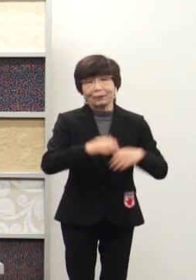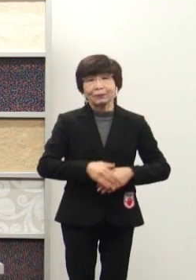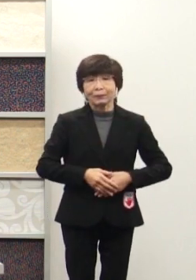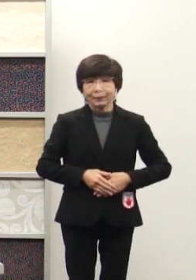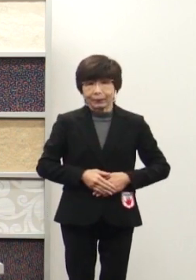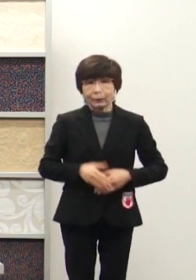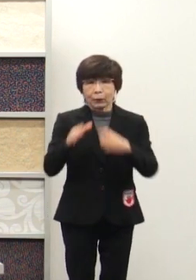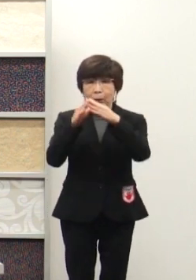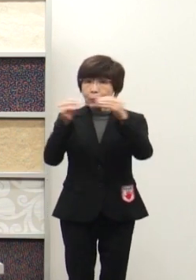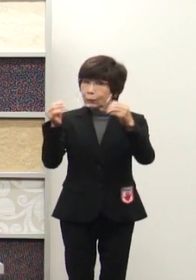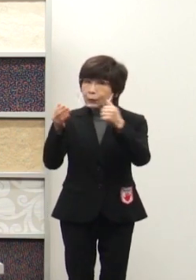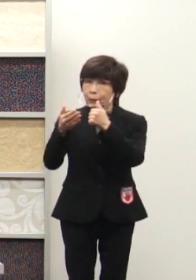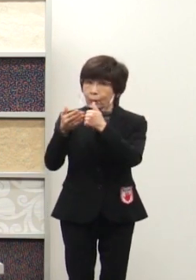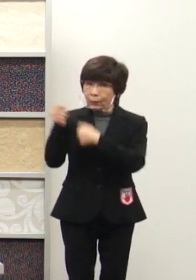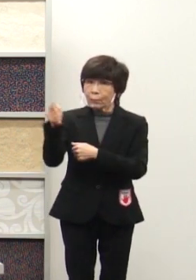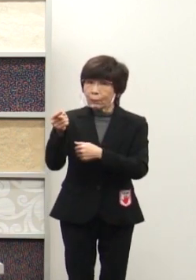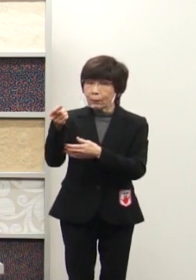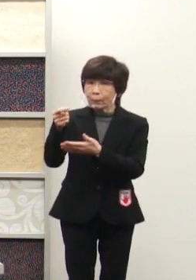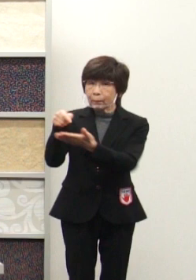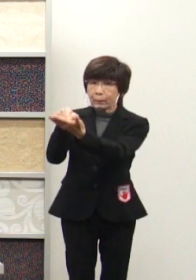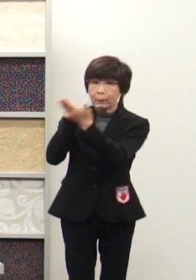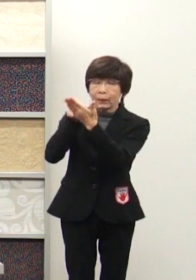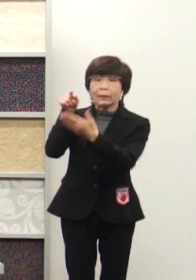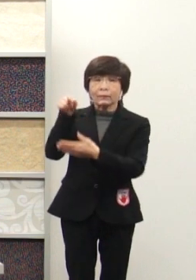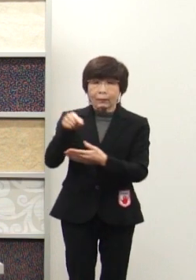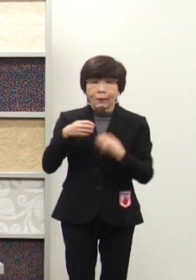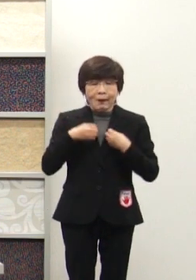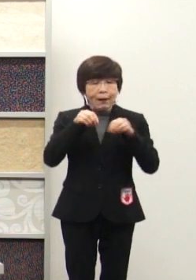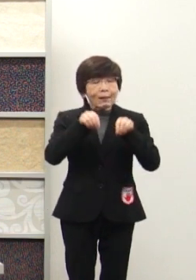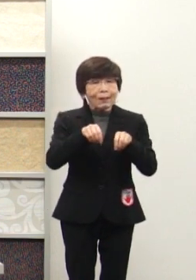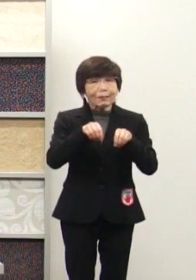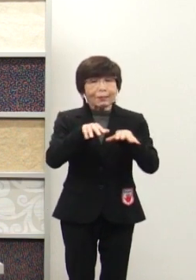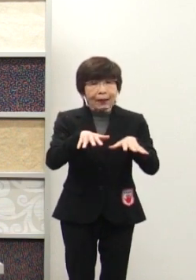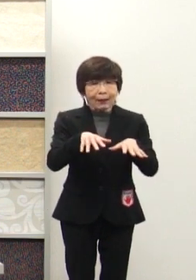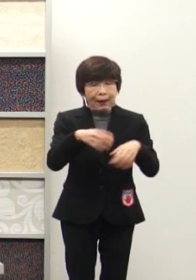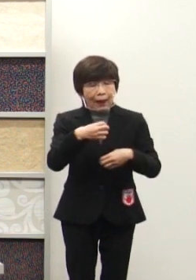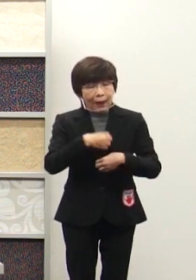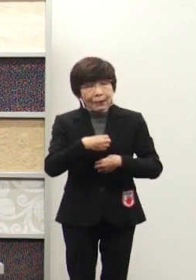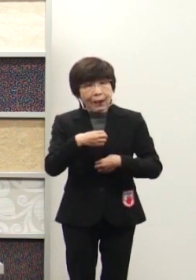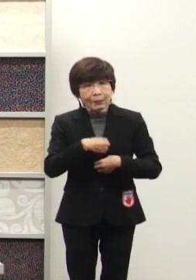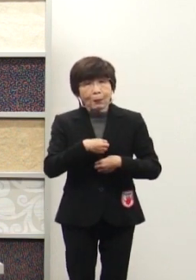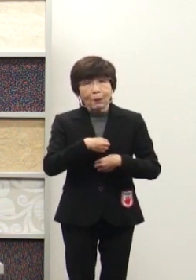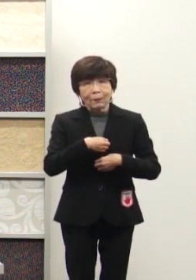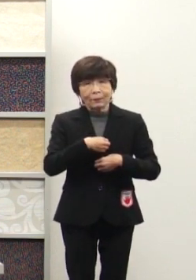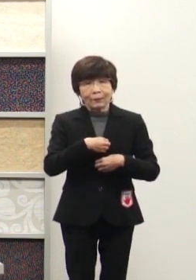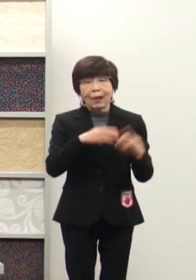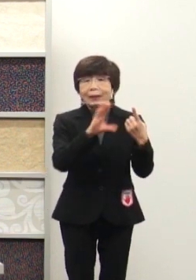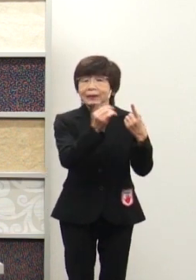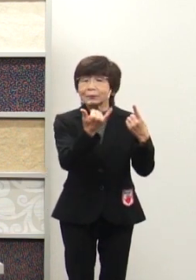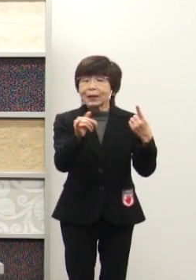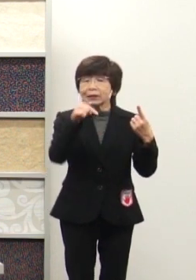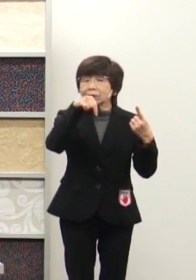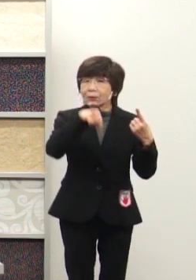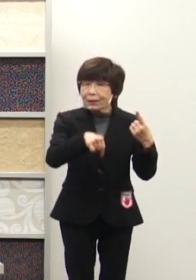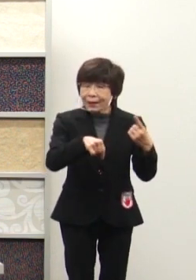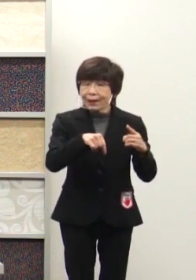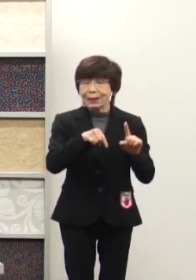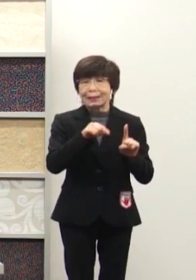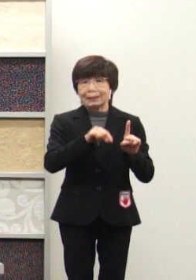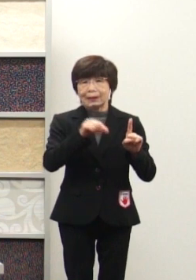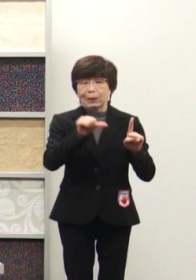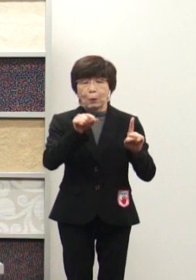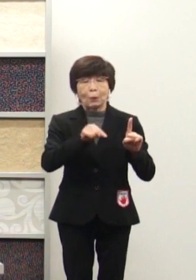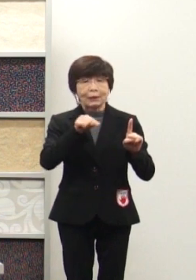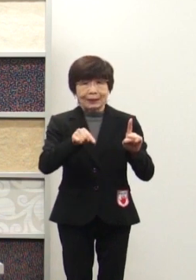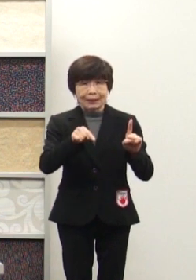請は、感染アラートが、黄色レベル、人口1万人あたり感染者 1.5 人以上と